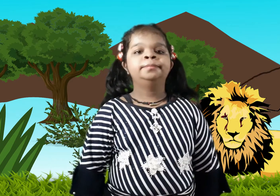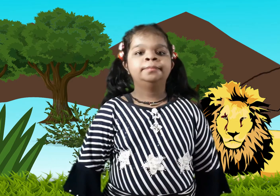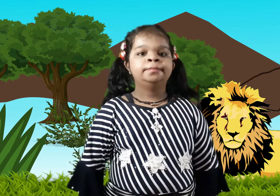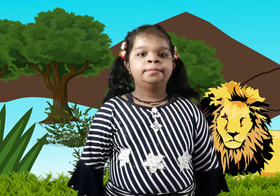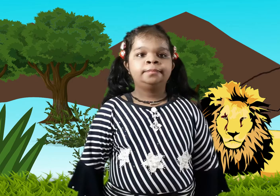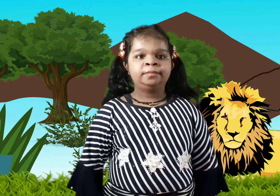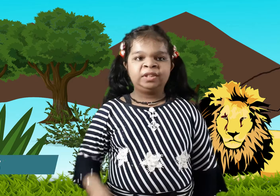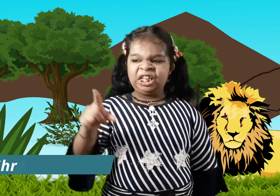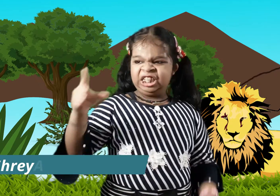छी छी।